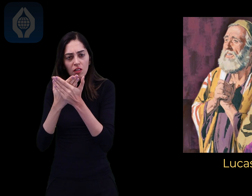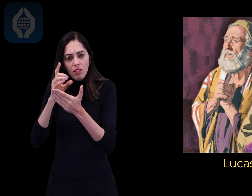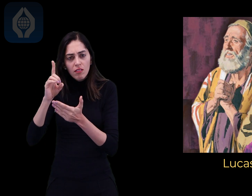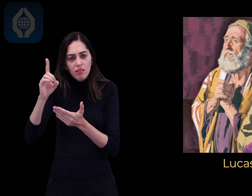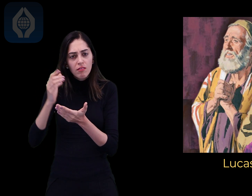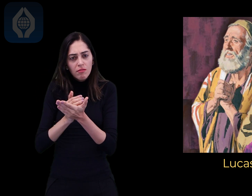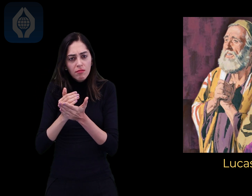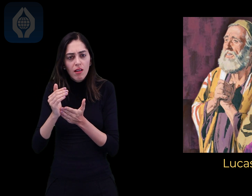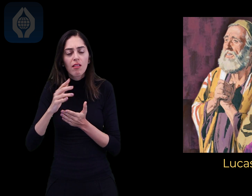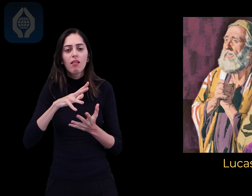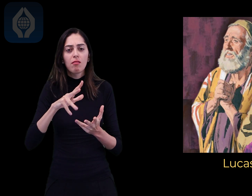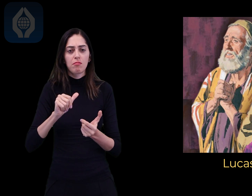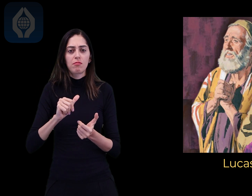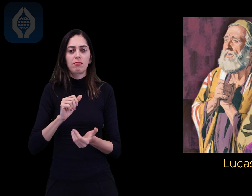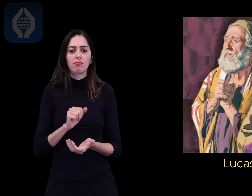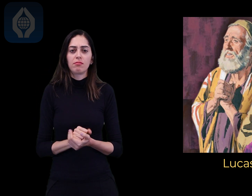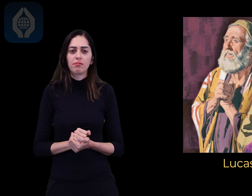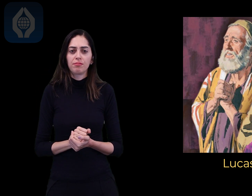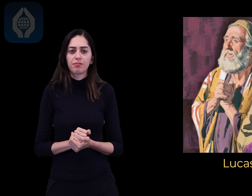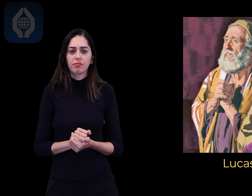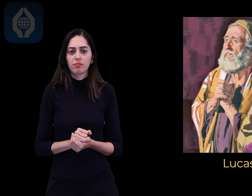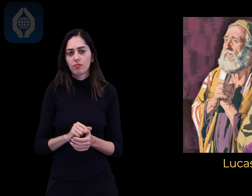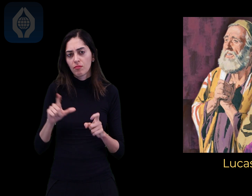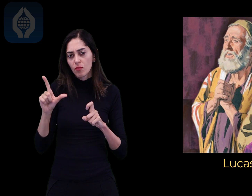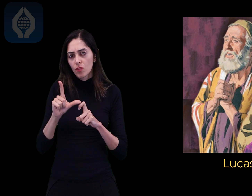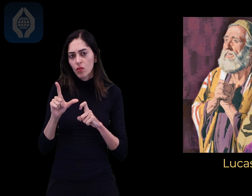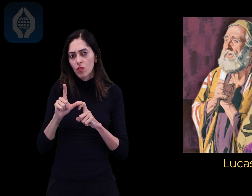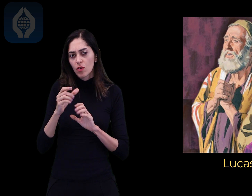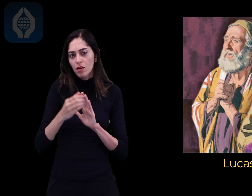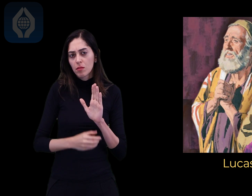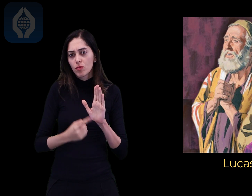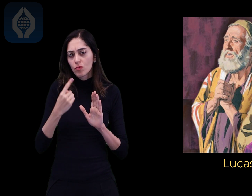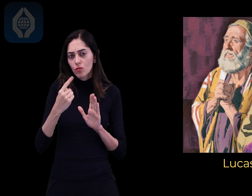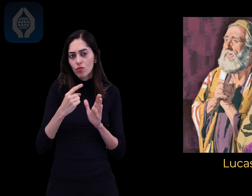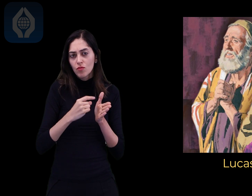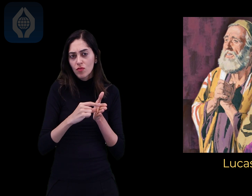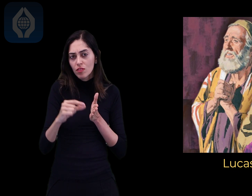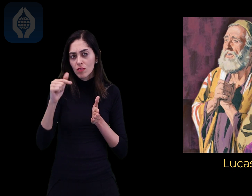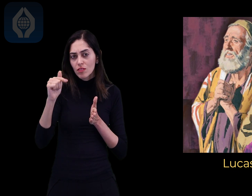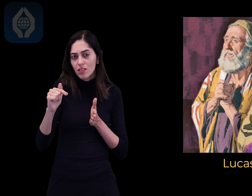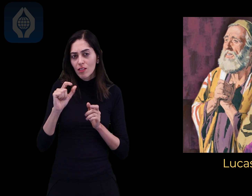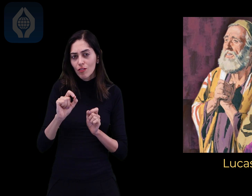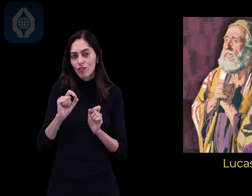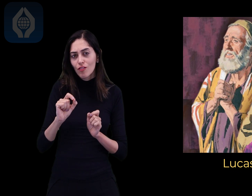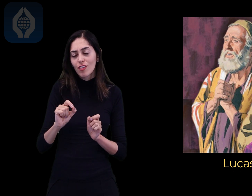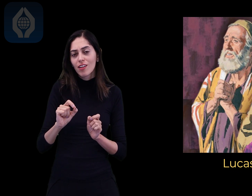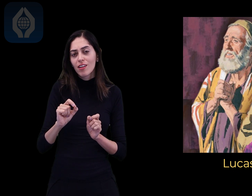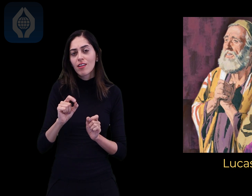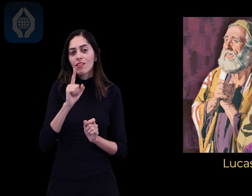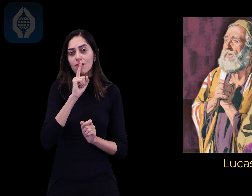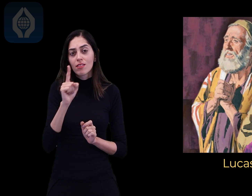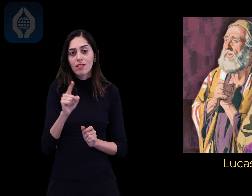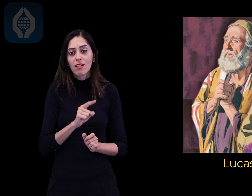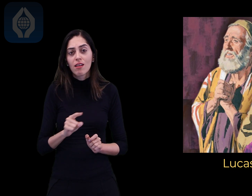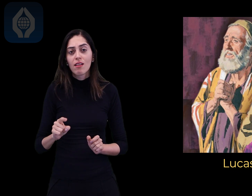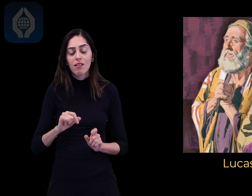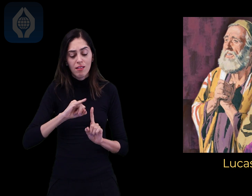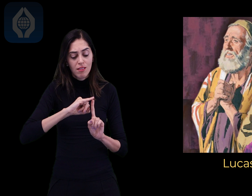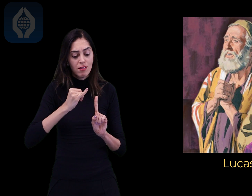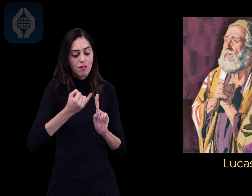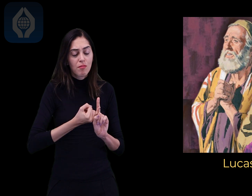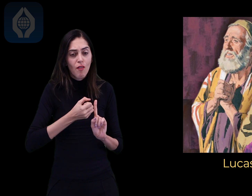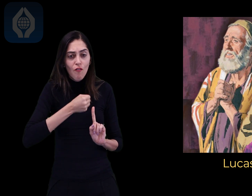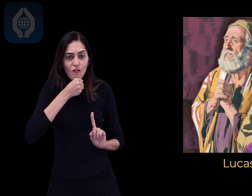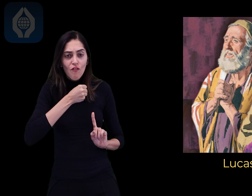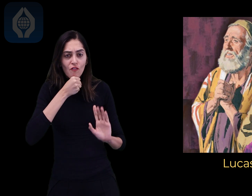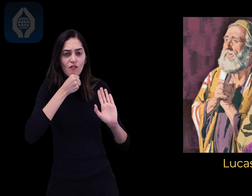Zacarias e Isabel já eram velhos e não tinham filhos. Lucas 1:8-10, Zacarias era um dos sacerdotes no templo